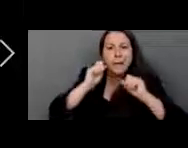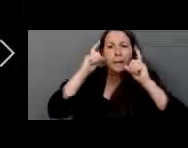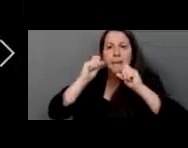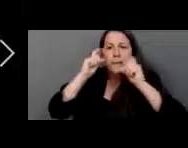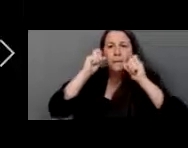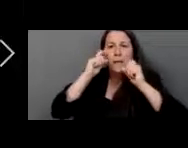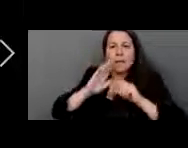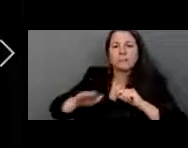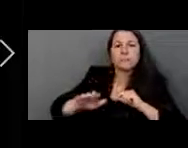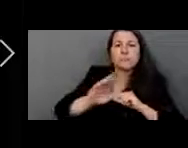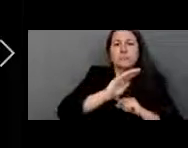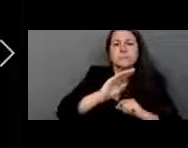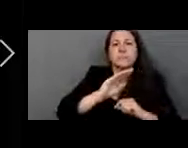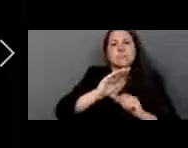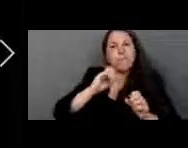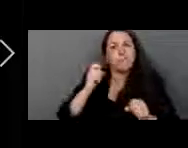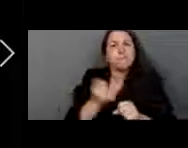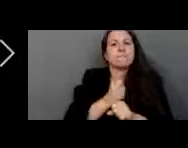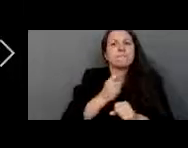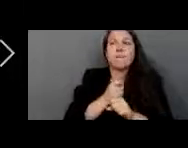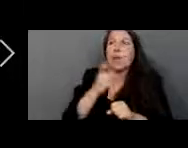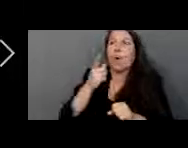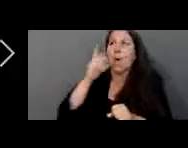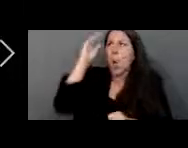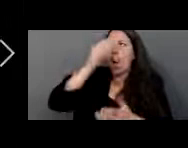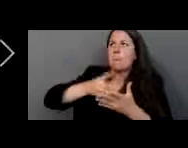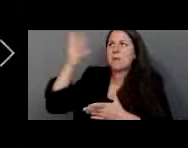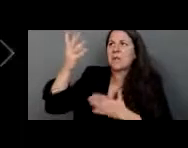réaliser comme l'homme riche exploite les travailleurs.